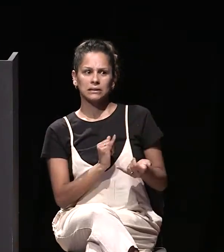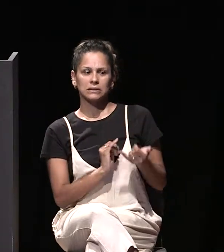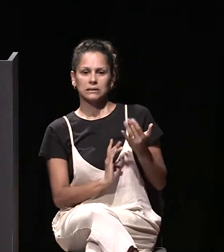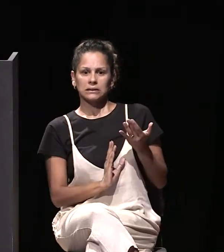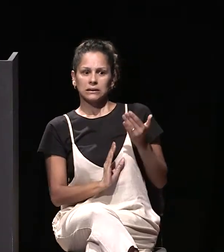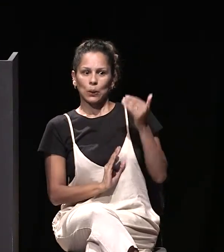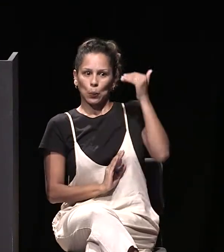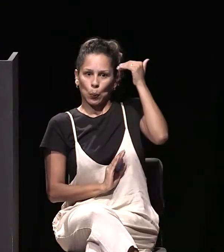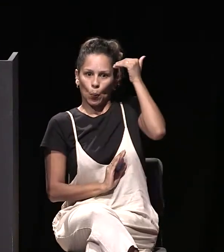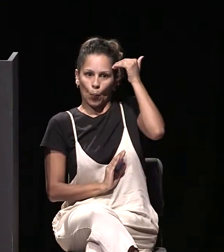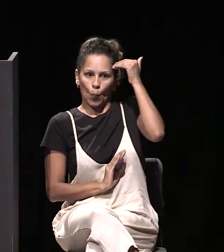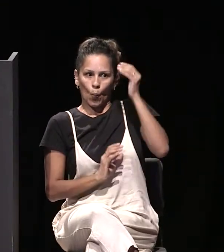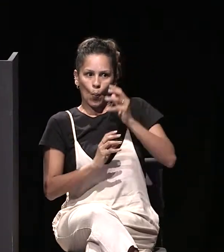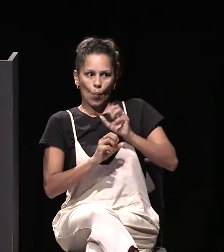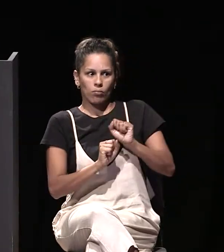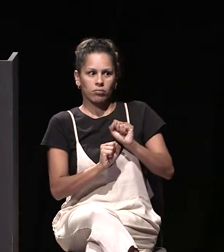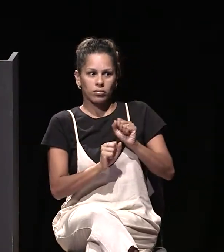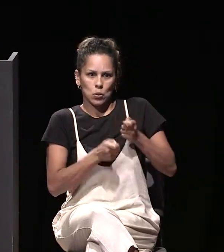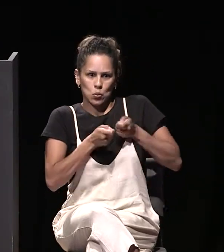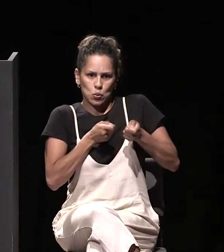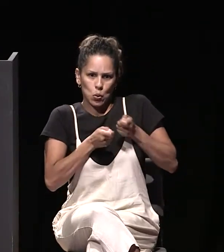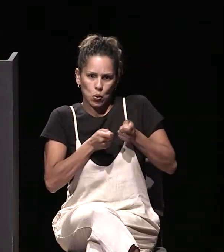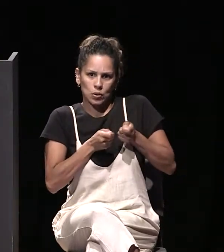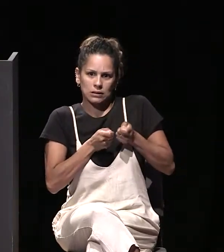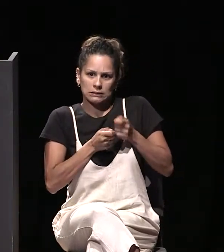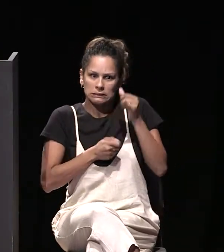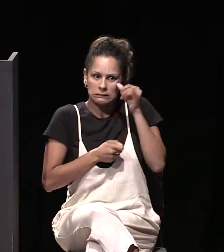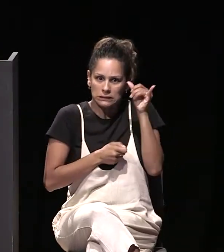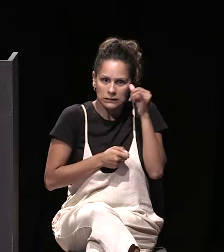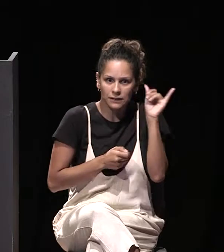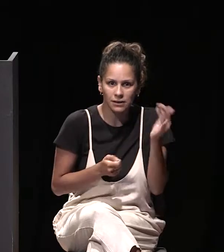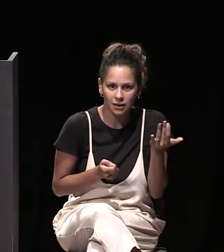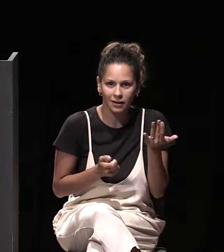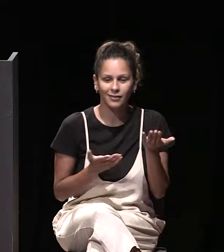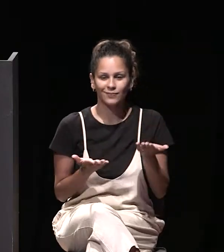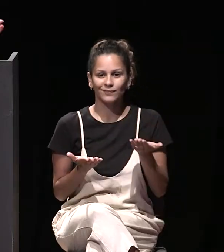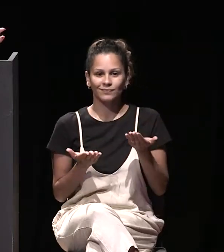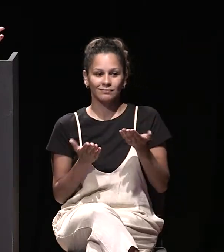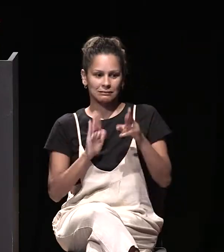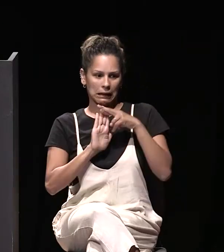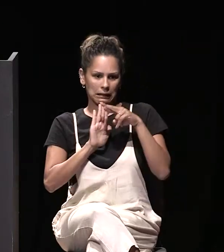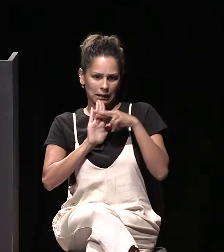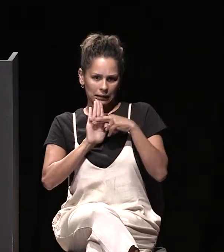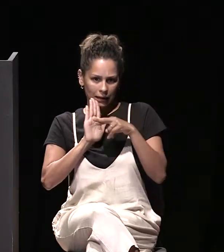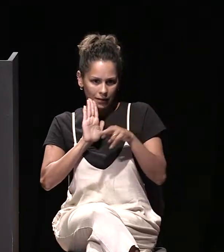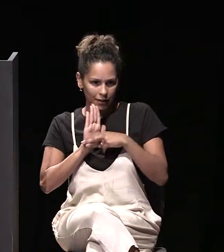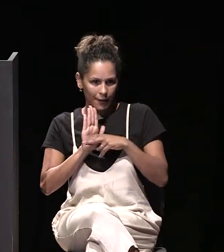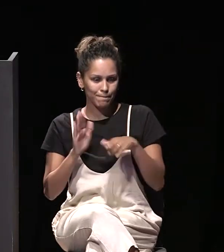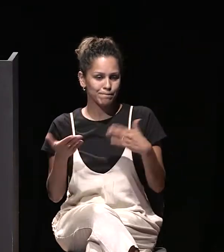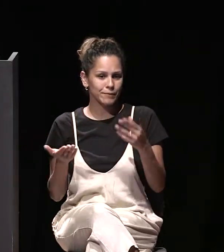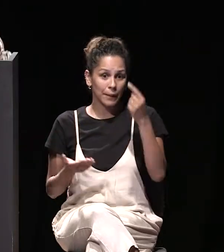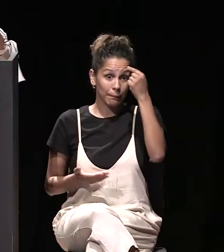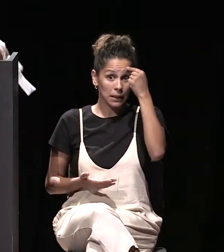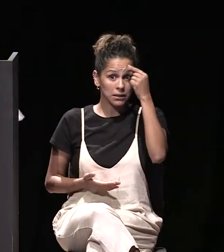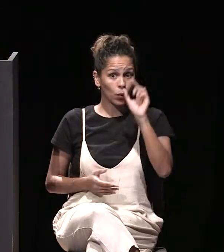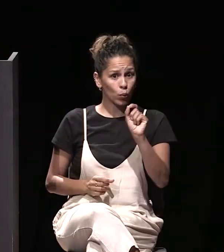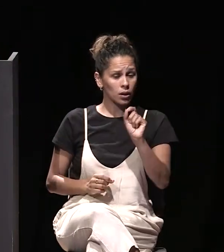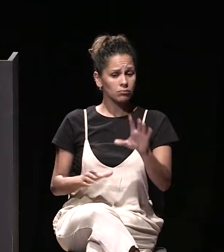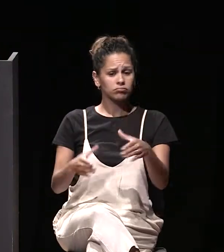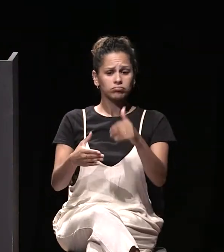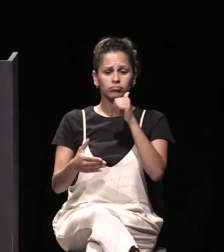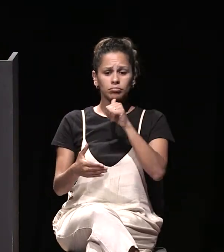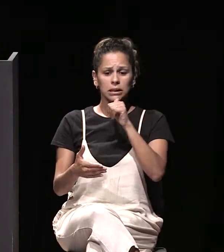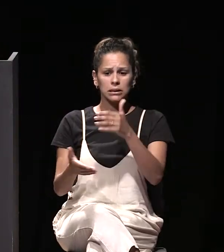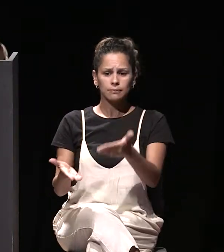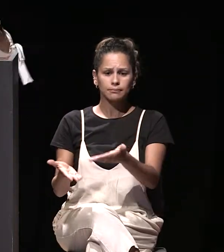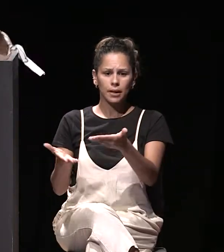repressão, com muito controle. E, em vez de preparar as meninas e os meninos para se apropriar